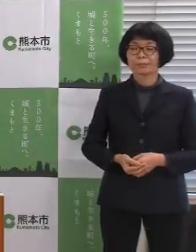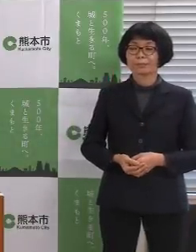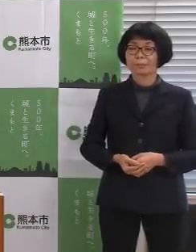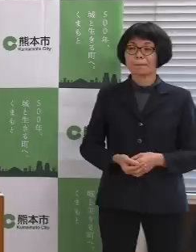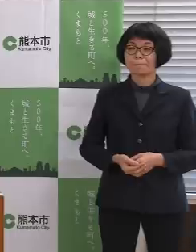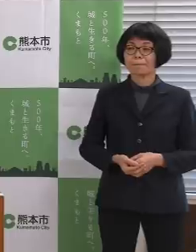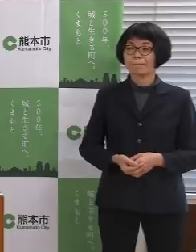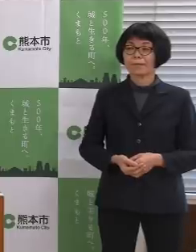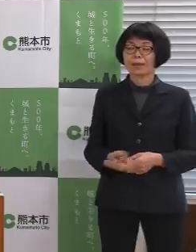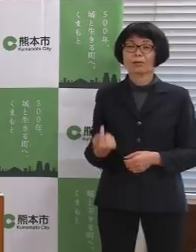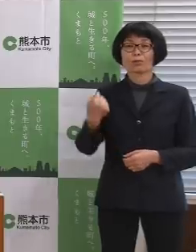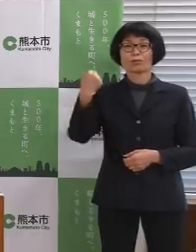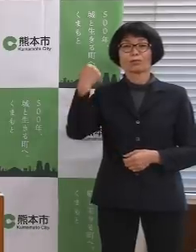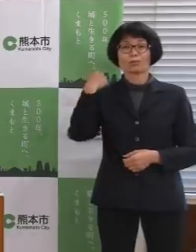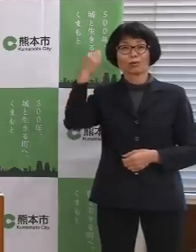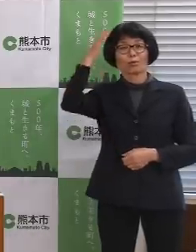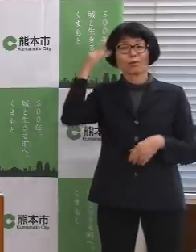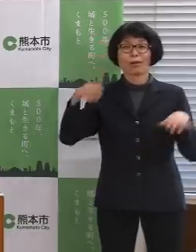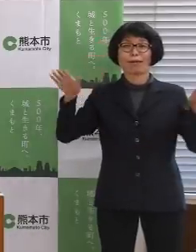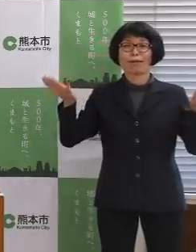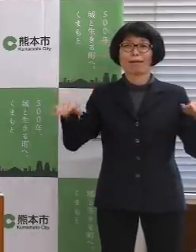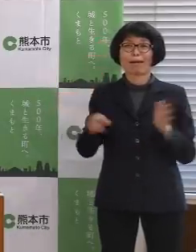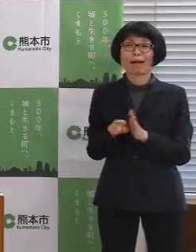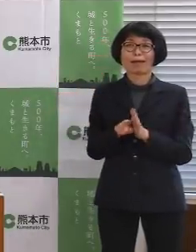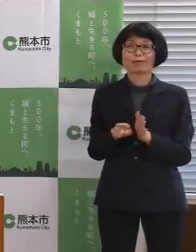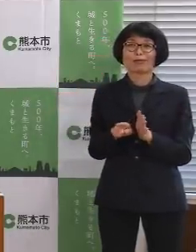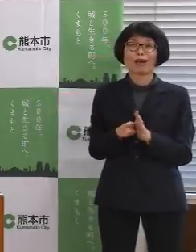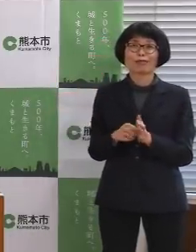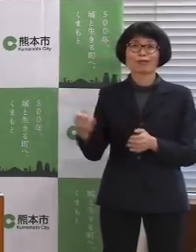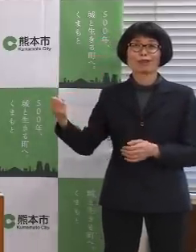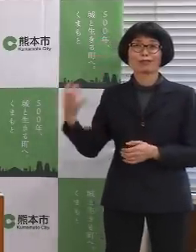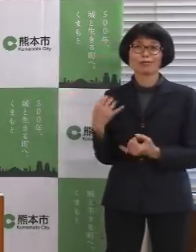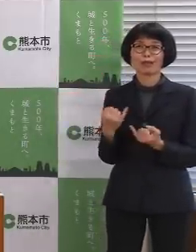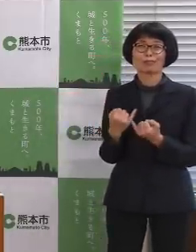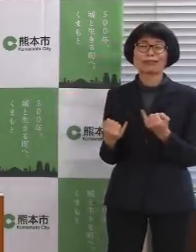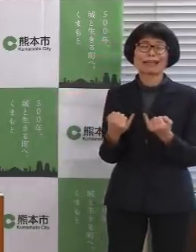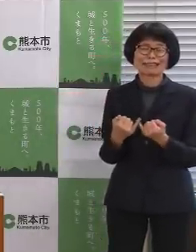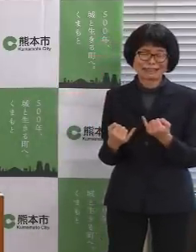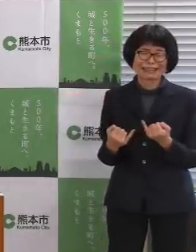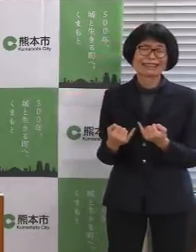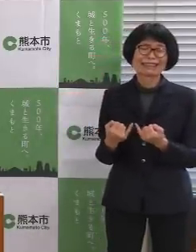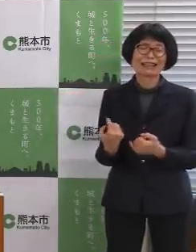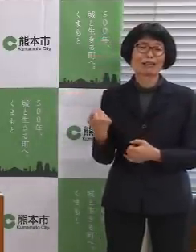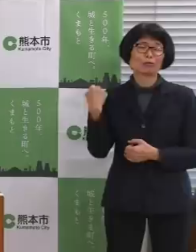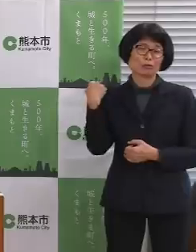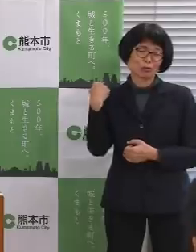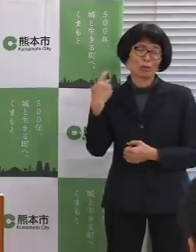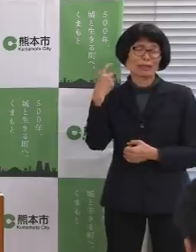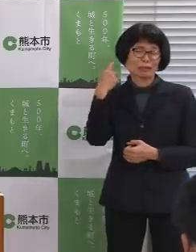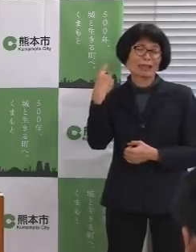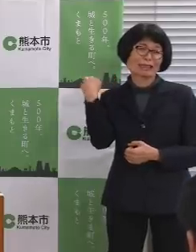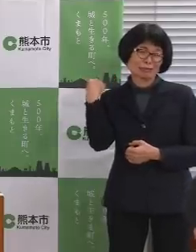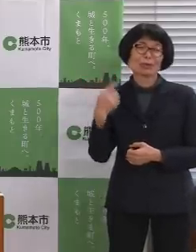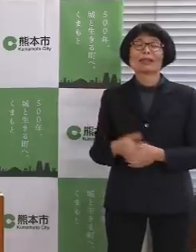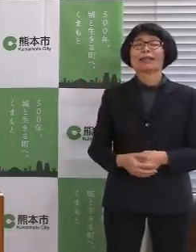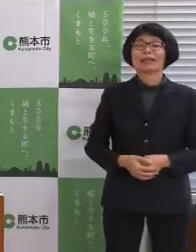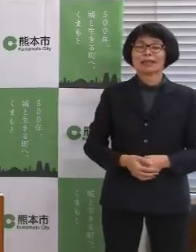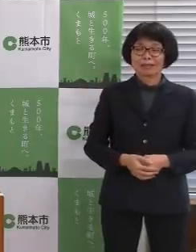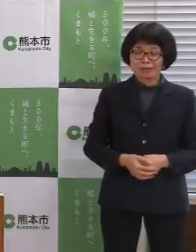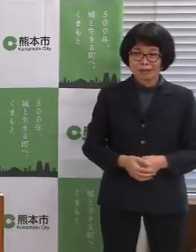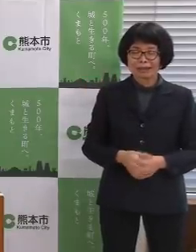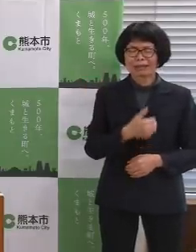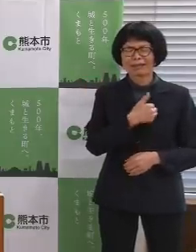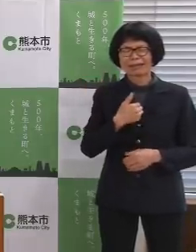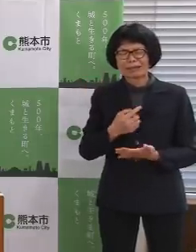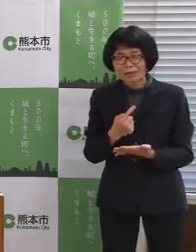カラスがカーカー鳴いて早くくれというような感じの今感じにも聞こえないことはなかったんですが、